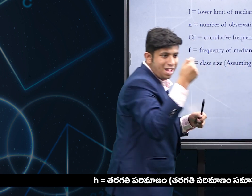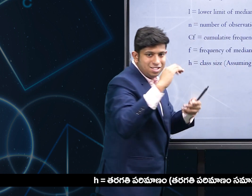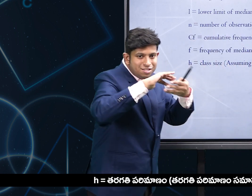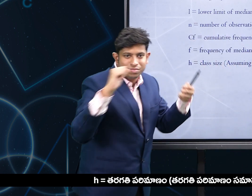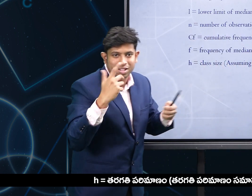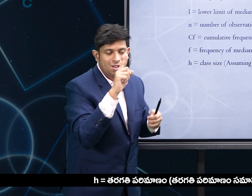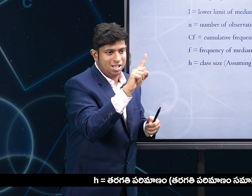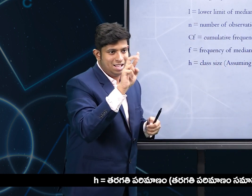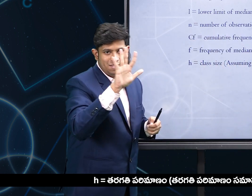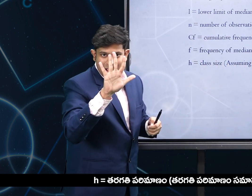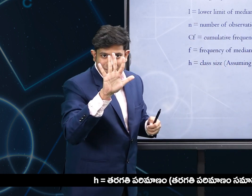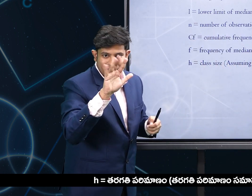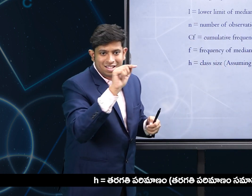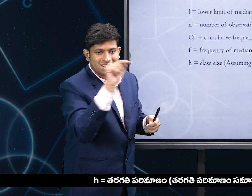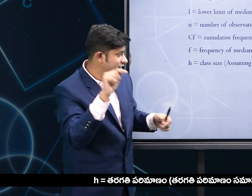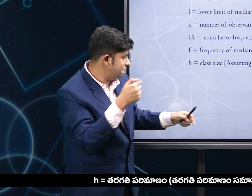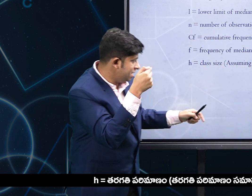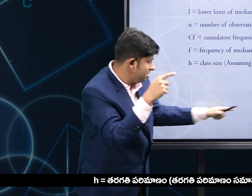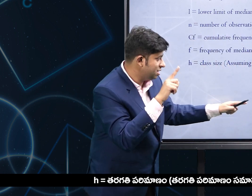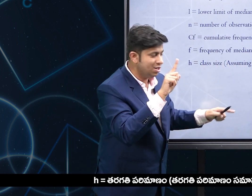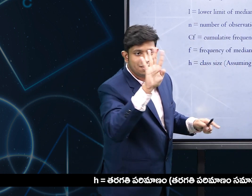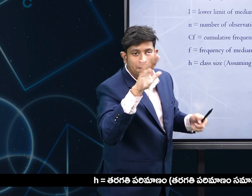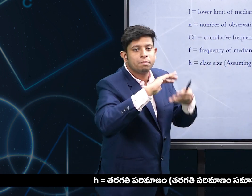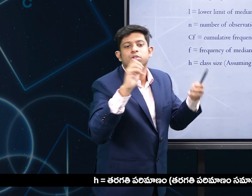పరిమాణం సమానంగా ఉంటుందని ఊహిస్తే ఈక్వల్ టు 20.